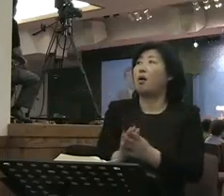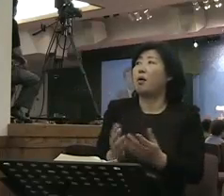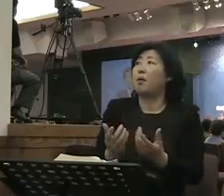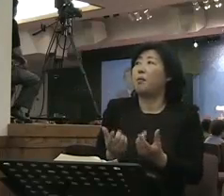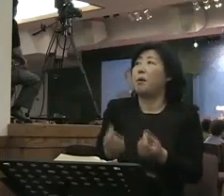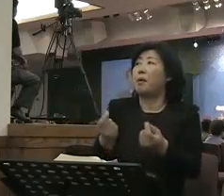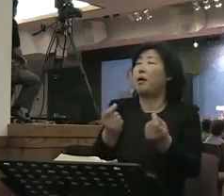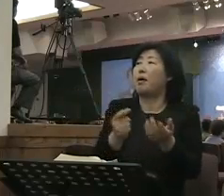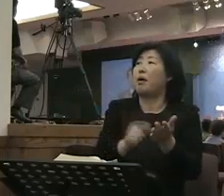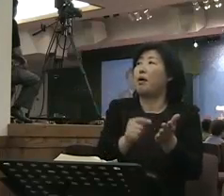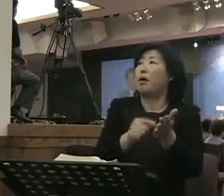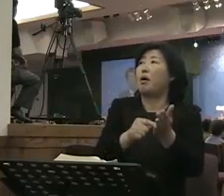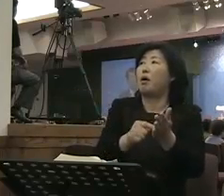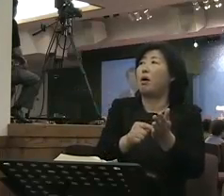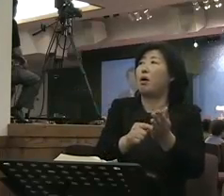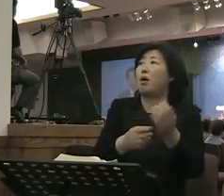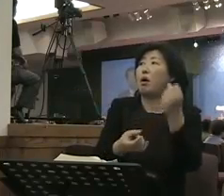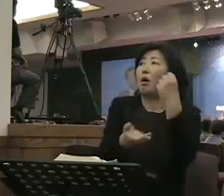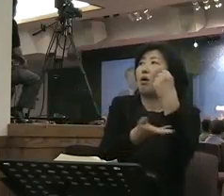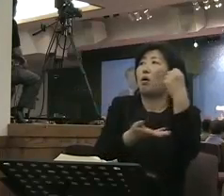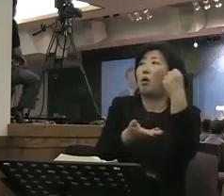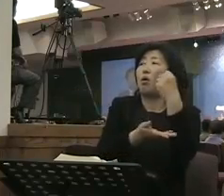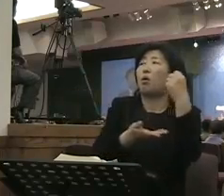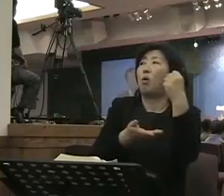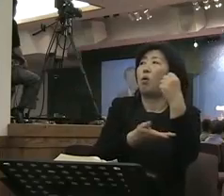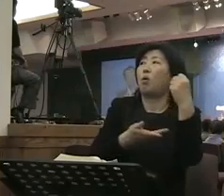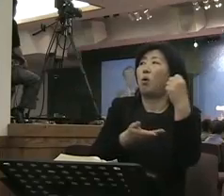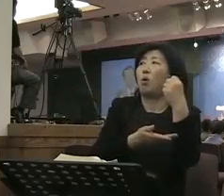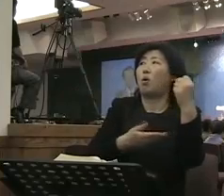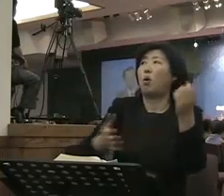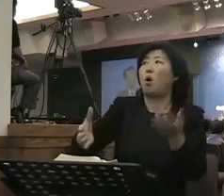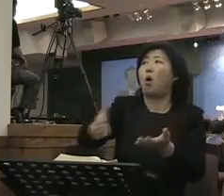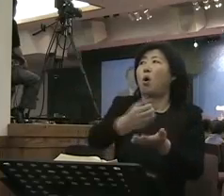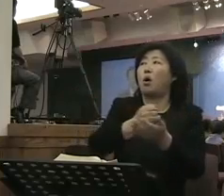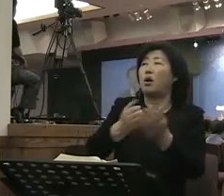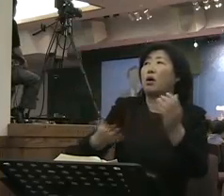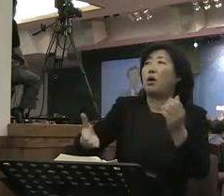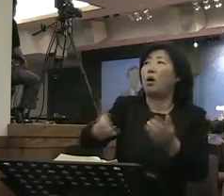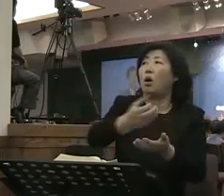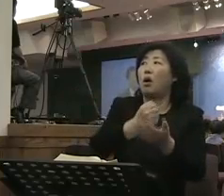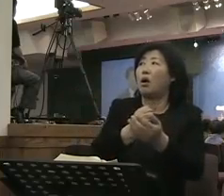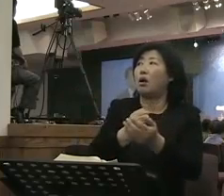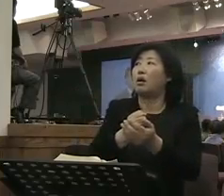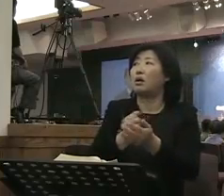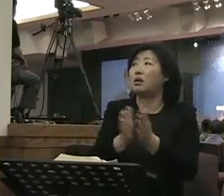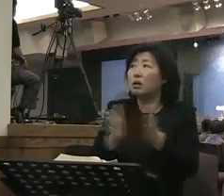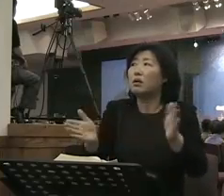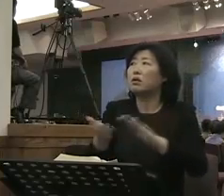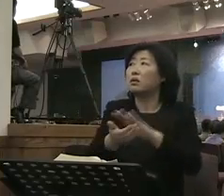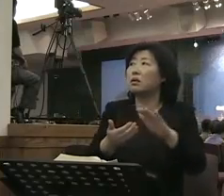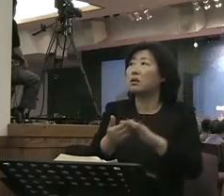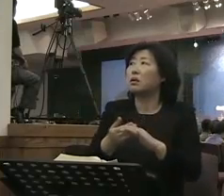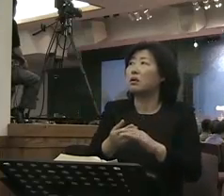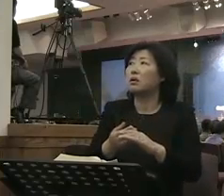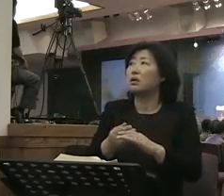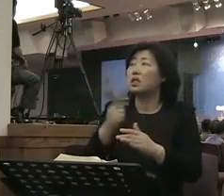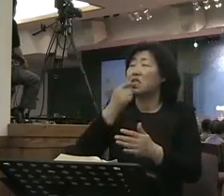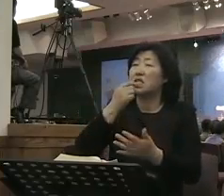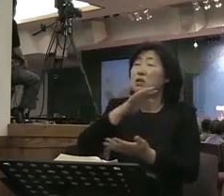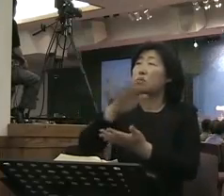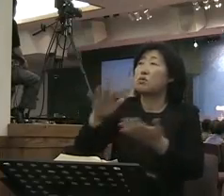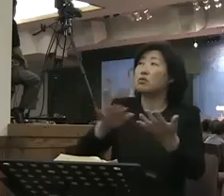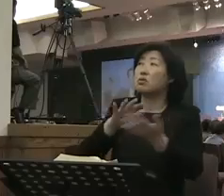빨리 곡식을 거두자, 메뚜기 떼가 오기 전에 빨리 그들이 시도하려고 하는데 시작도 하기 전에 구름대와